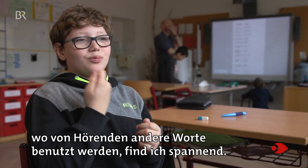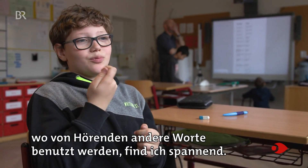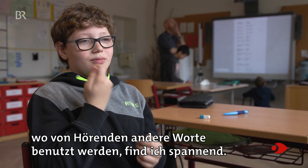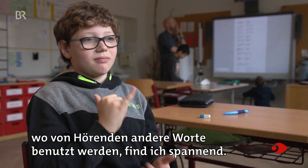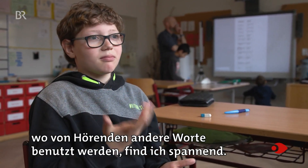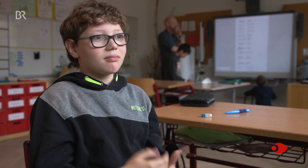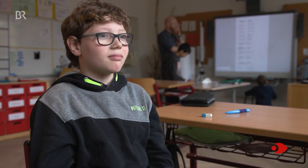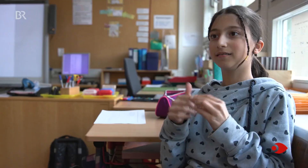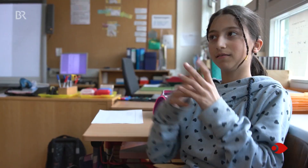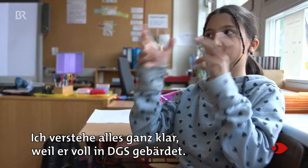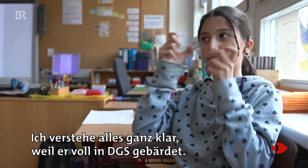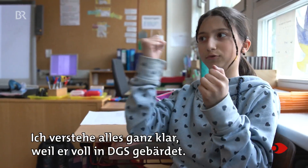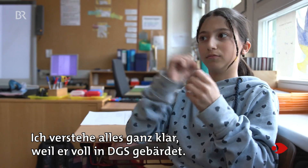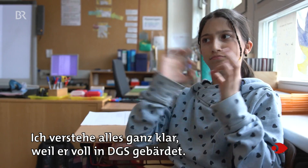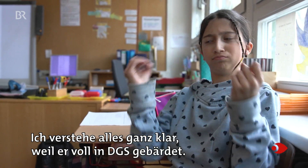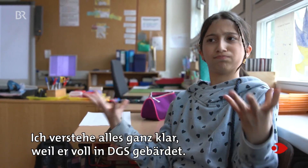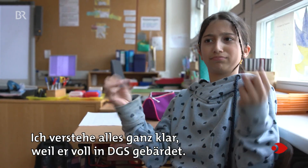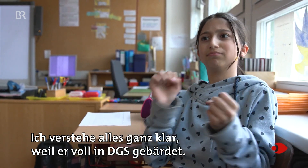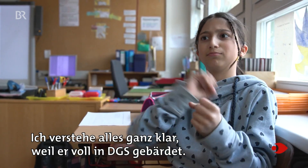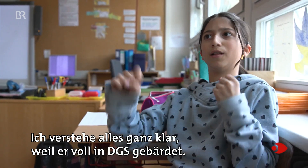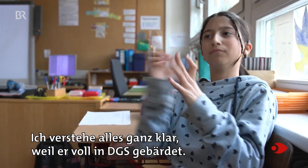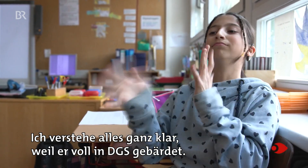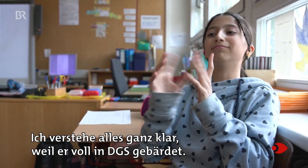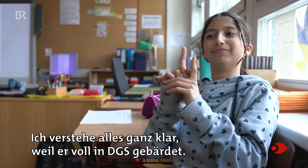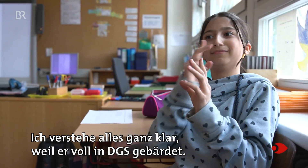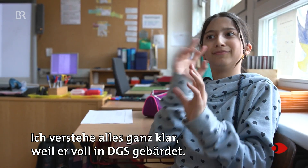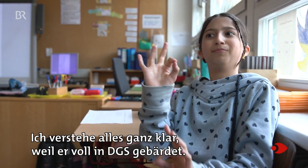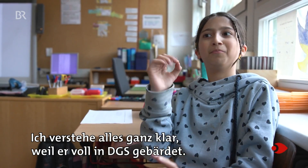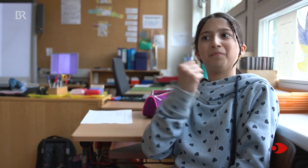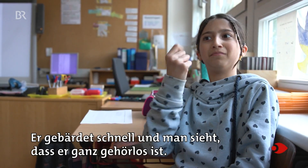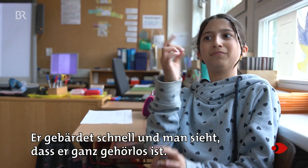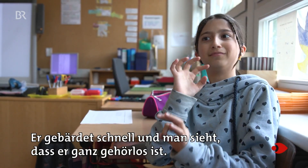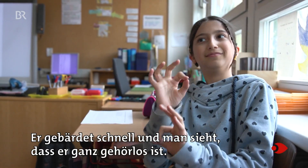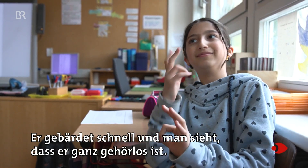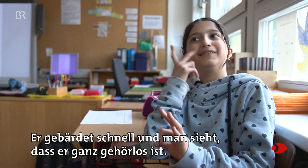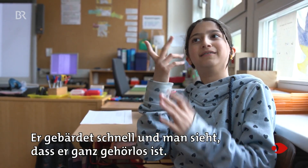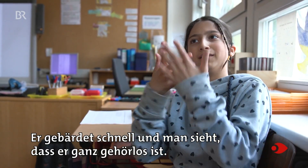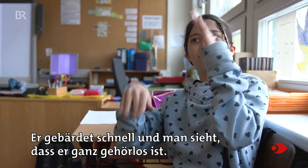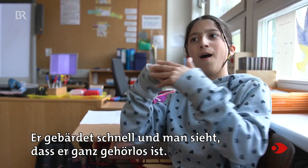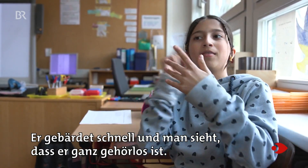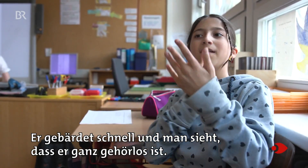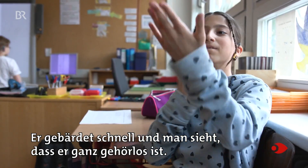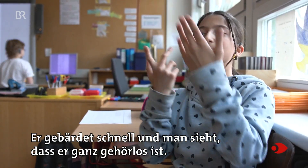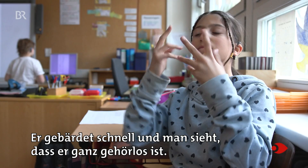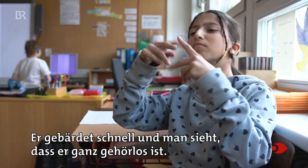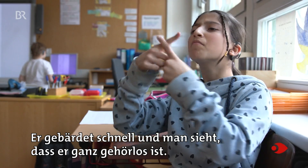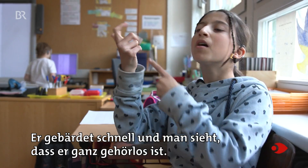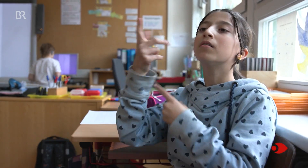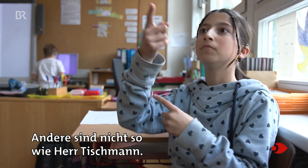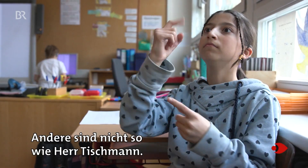spannend. Ich verstehe alles ganz klar, weil er voll in DGS gebärdet. Er gebärdet schnell und man sieht, dass er ganz gehörlos ist. Andere